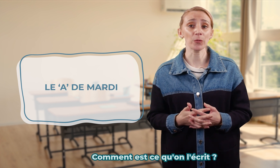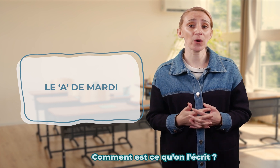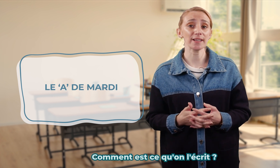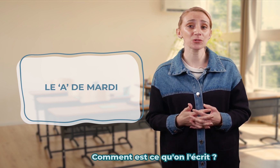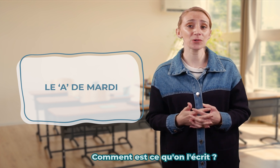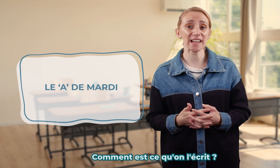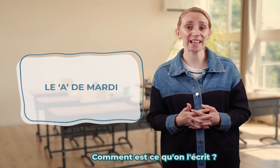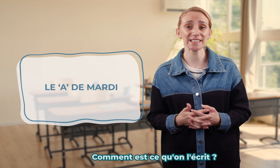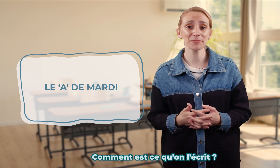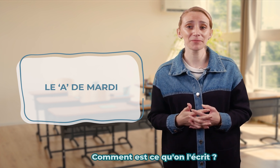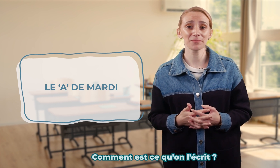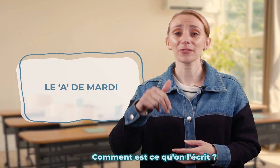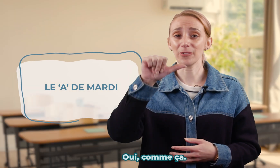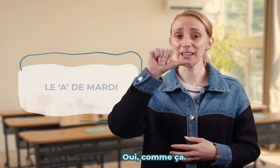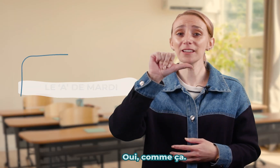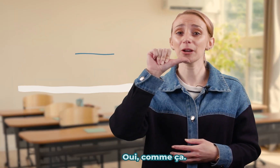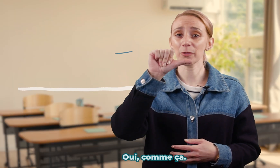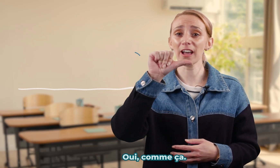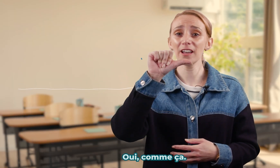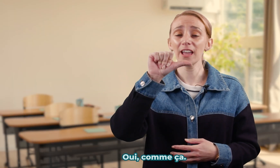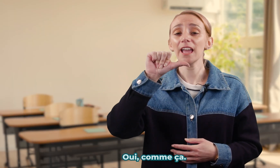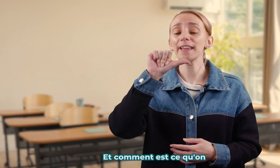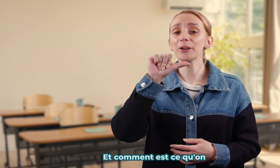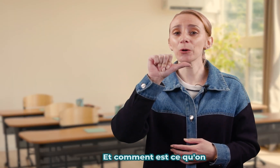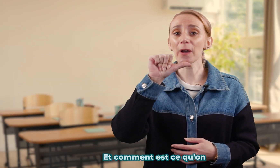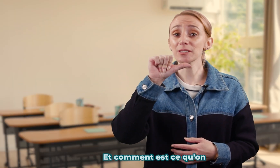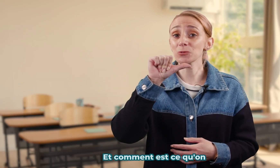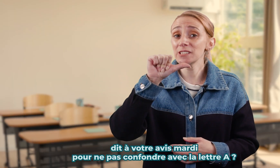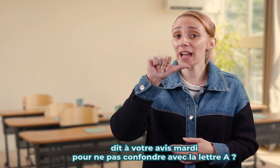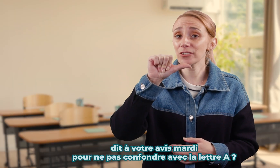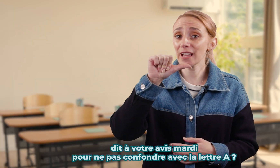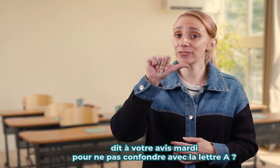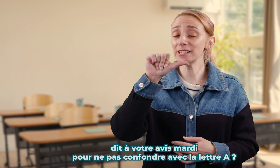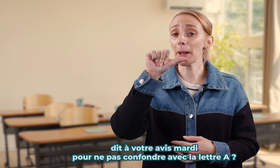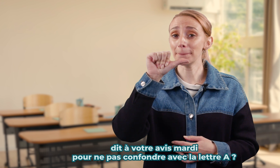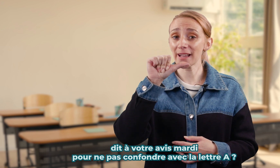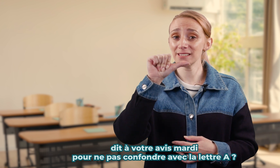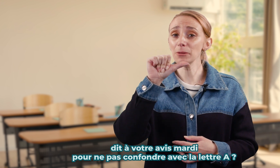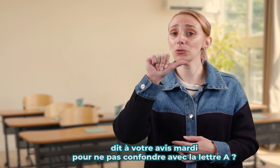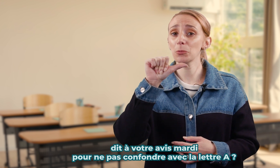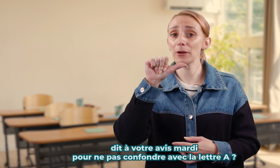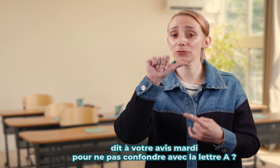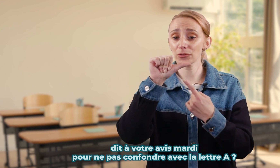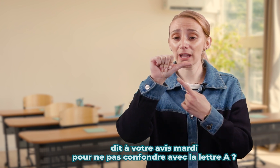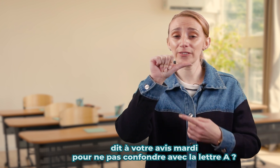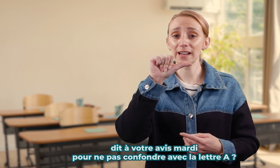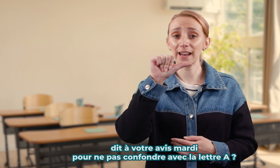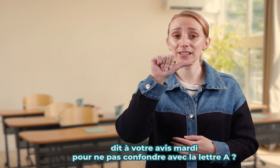Comment est-ce qu'on l'écrit? Oui, comme ça. Et comment est-ce qu'on dit à votre avis mardi pour ne pas confondre avec la lettre